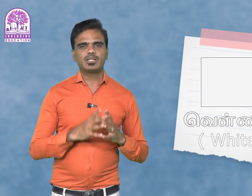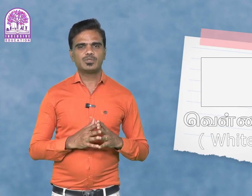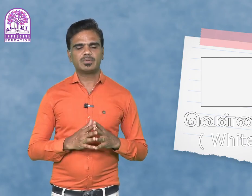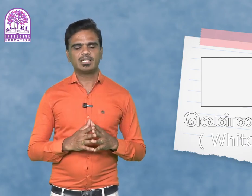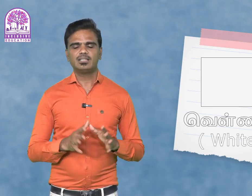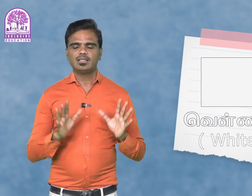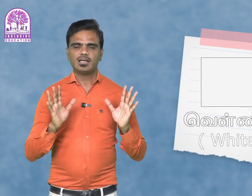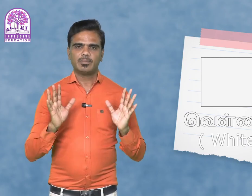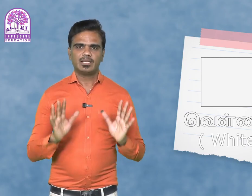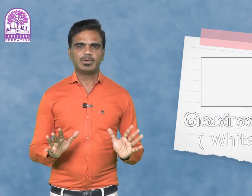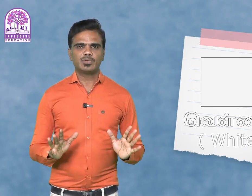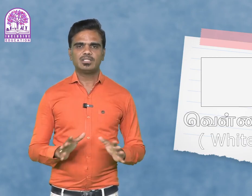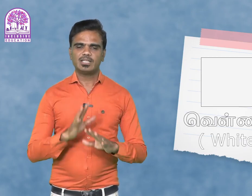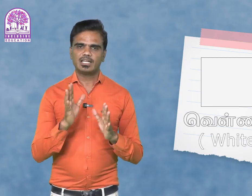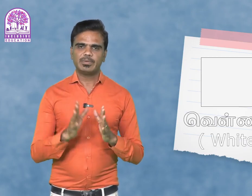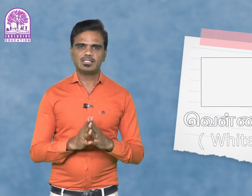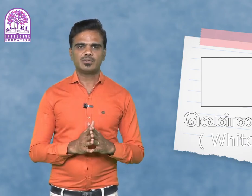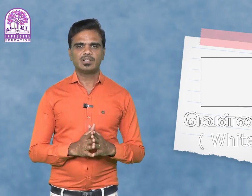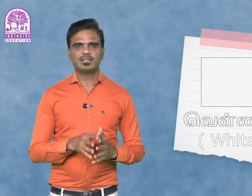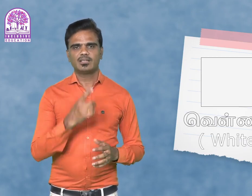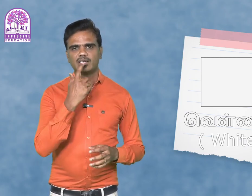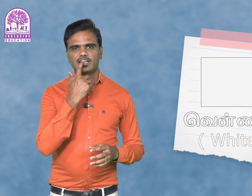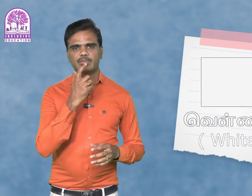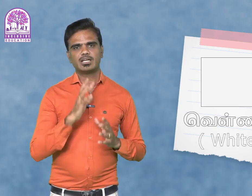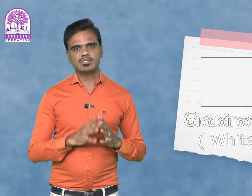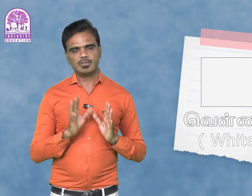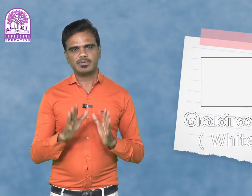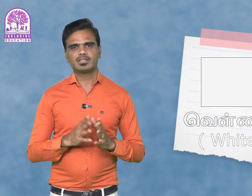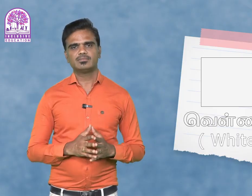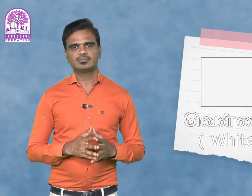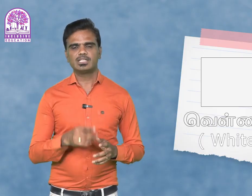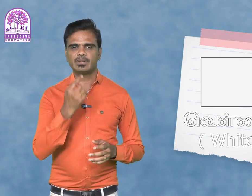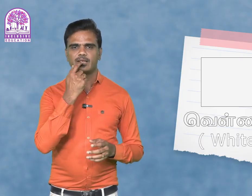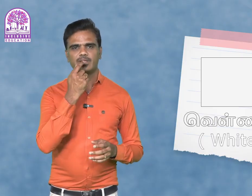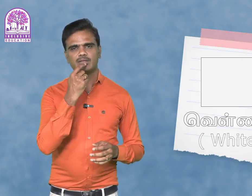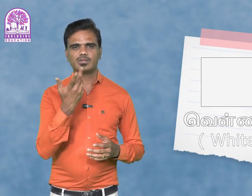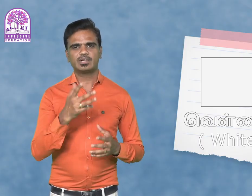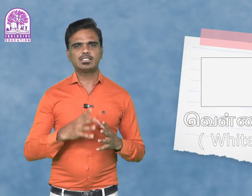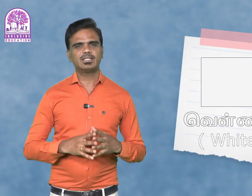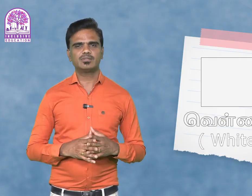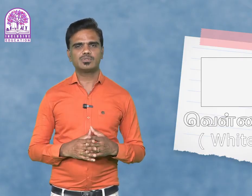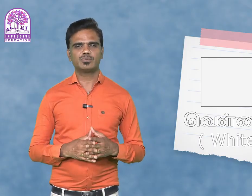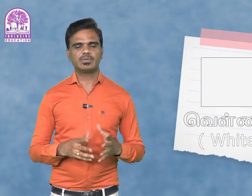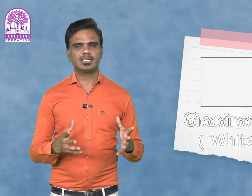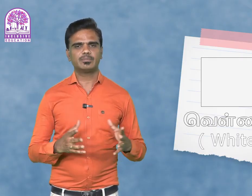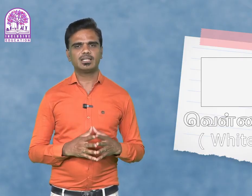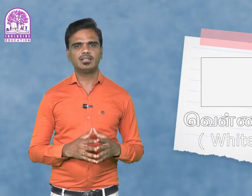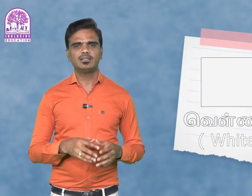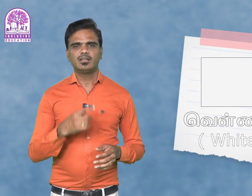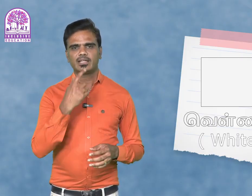மாதிரி யோசிப்பீங்க. அப்படிலாம் பண்ணக்கூடாது. நீங்கள் கண்டிப்பாக என்ன செய்யணும், நீங்கள் எப்படி காமிச்சு தான் பண்ணுவாங்க. சில பேர் காமிக்கலாம், அவங்க டச் பண்ணுறதுக்கு ஒரு மாதிரி இருக்குது அப்படின்னா நீங்கள்